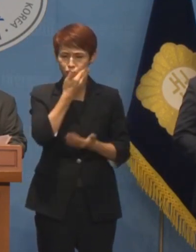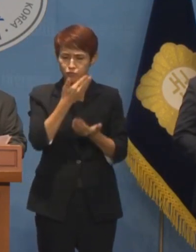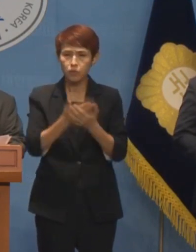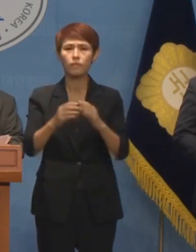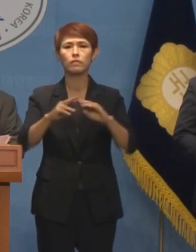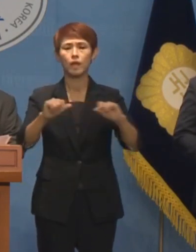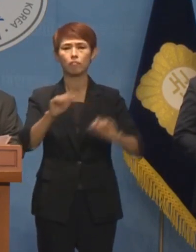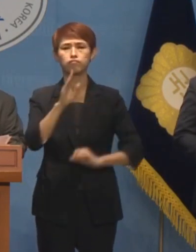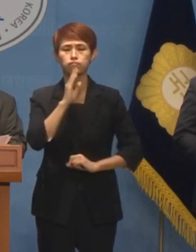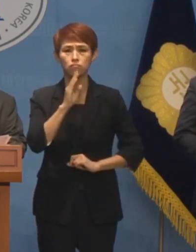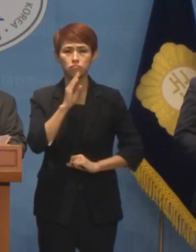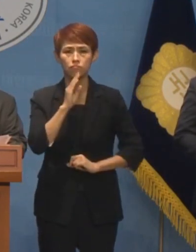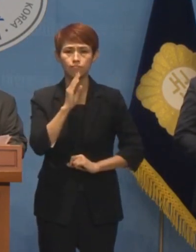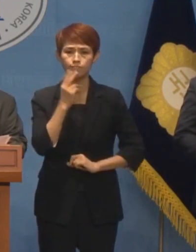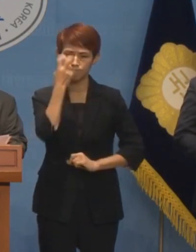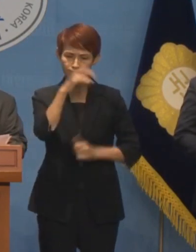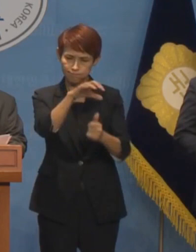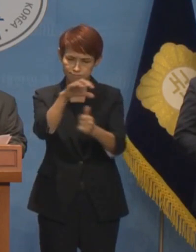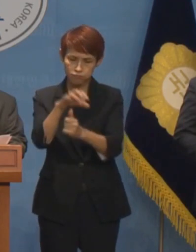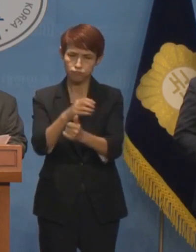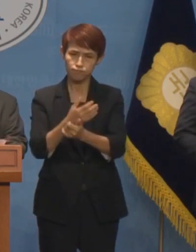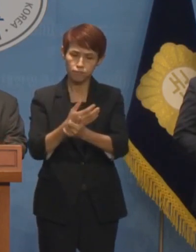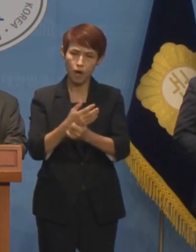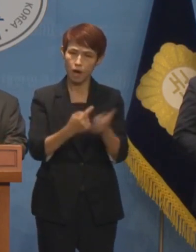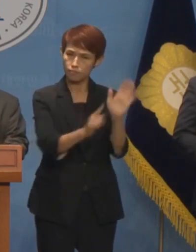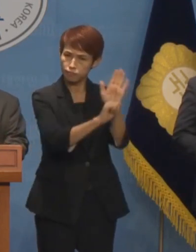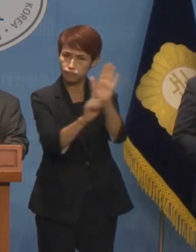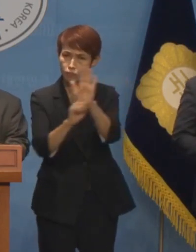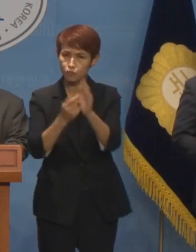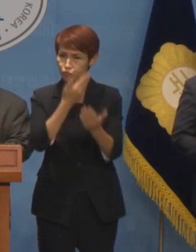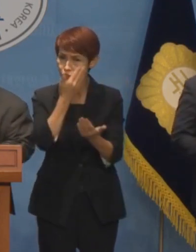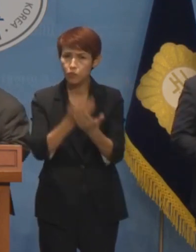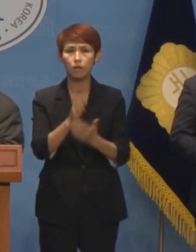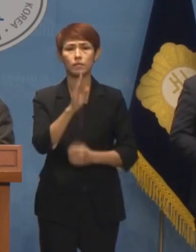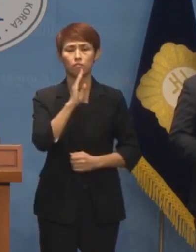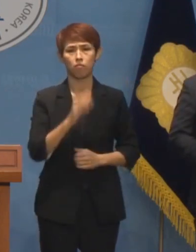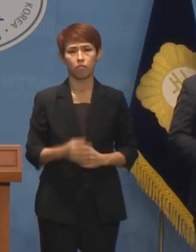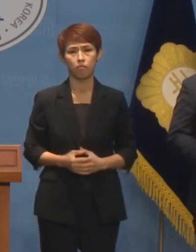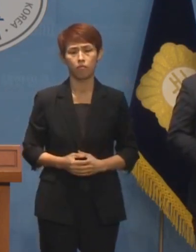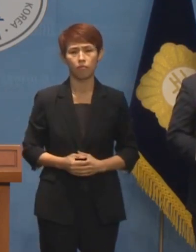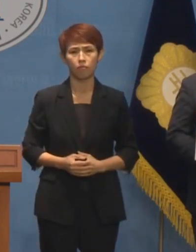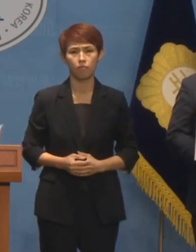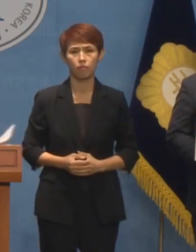영토로 이를 지키고 알리는 일은 매우 중요합니다.